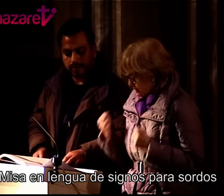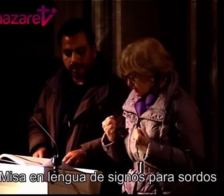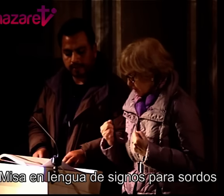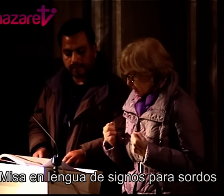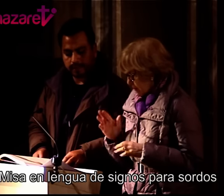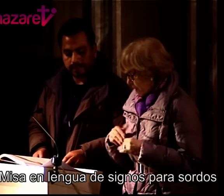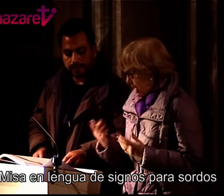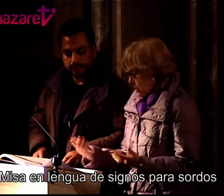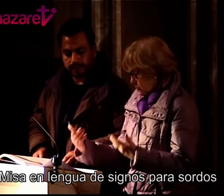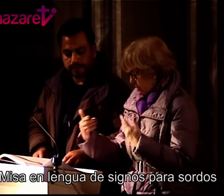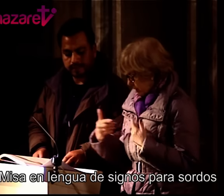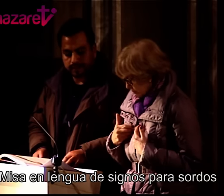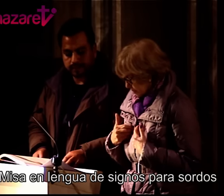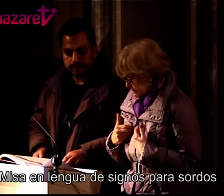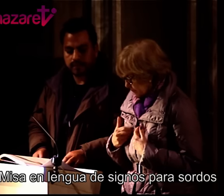a ayudarme.